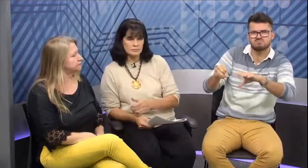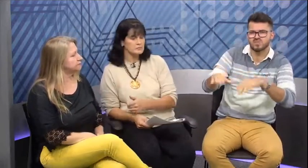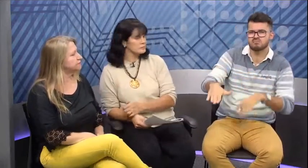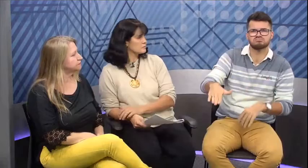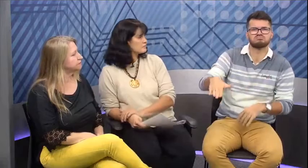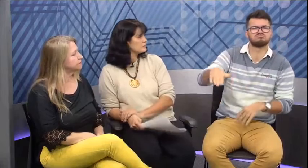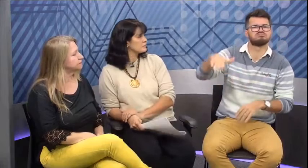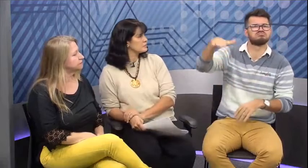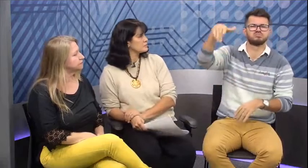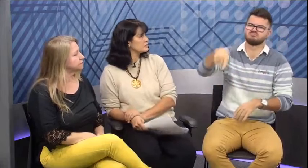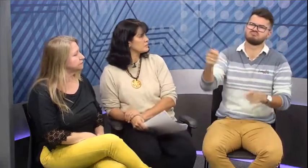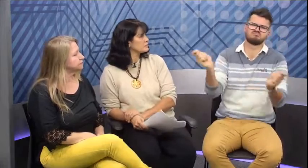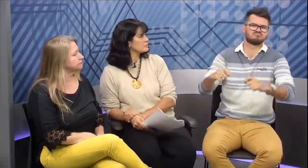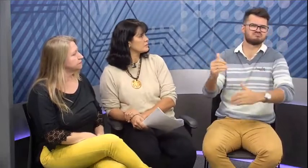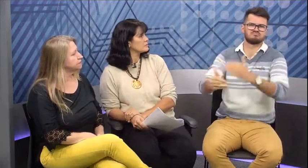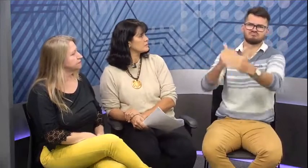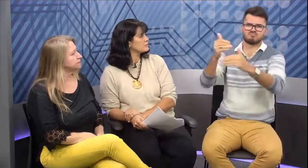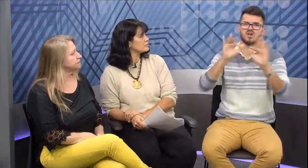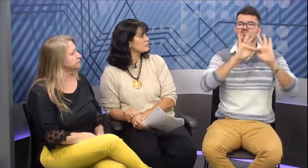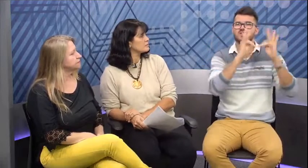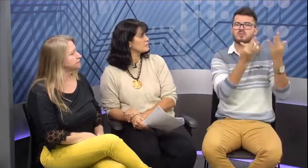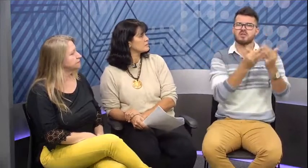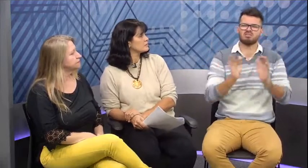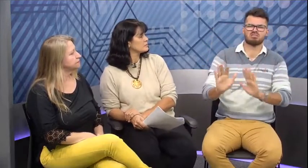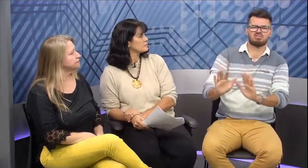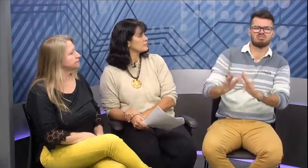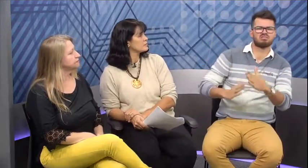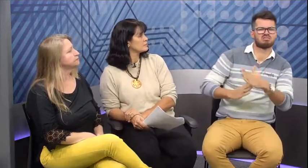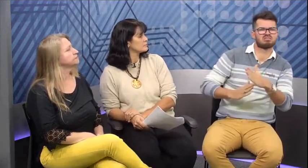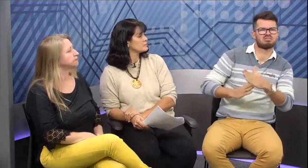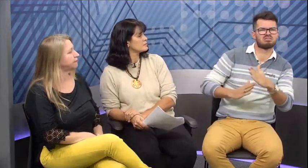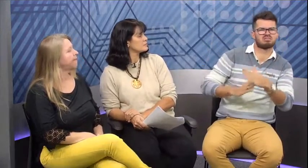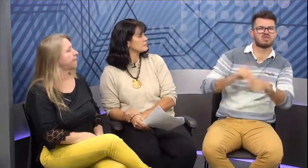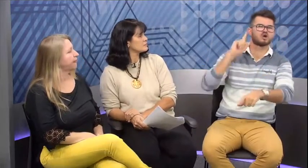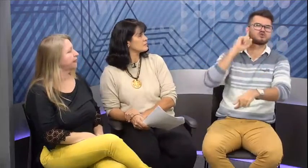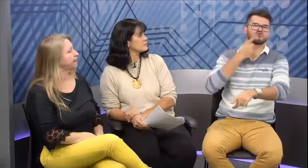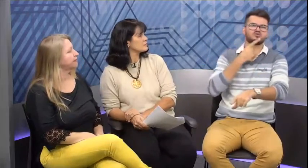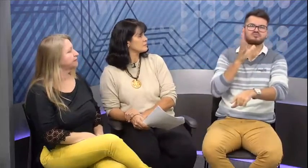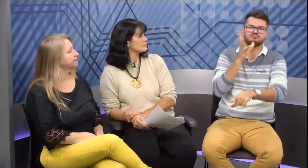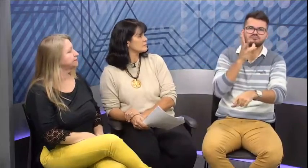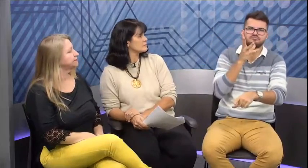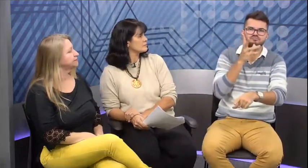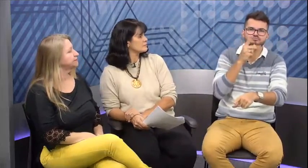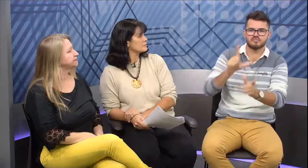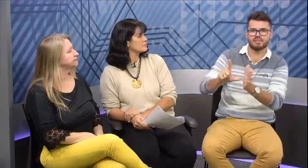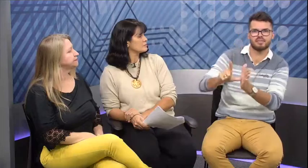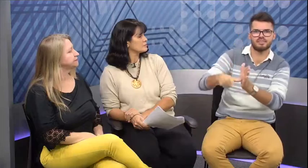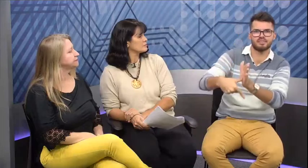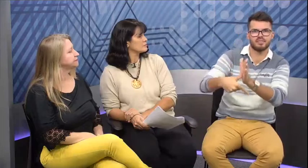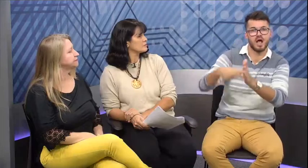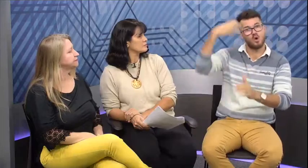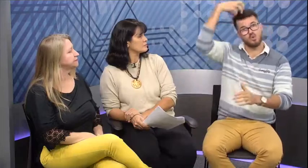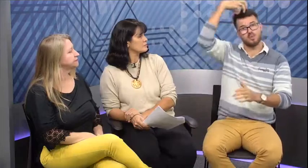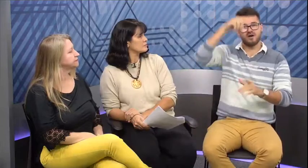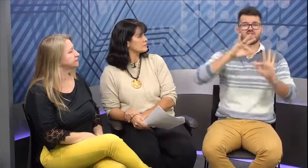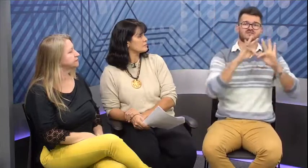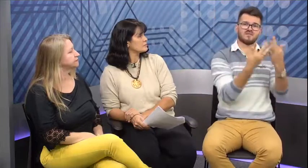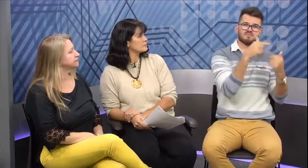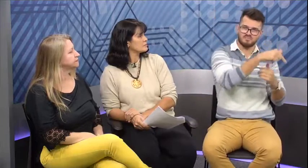claro, do envolvimento da família para que ocorra esse desenvolvimento integral, né? E é claro que se vai implantar, isso vai demorar um